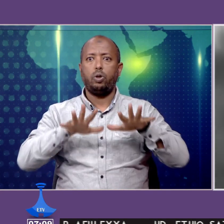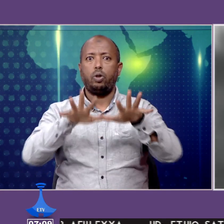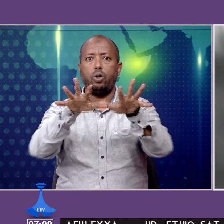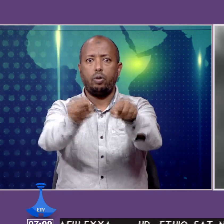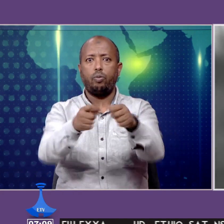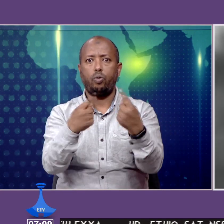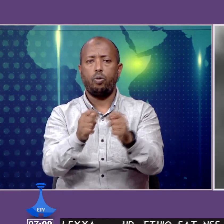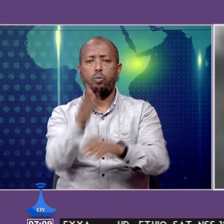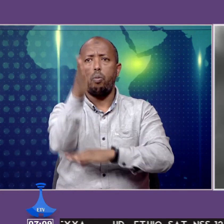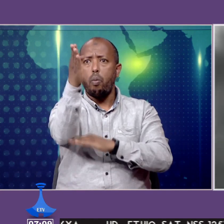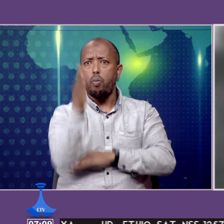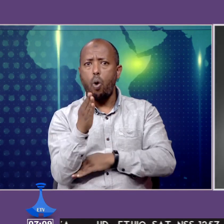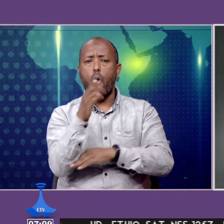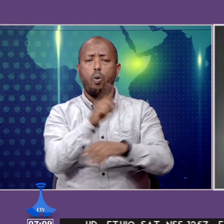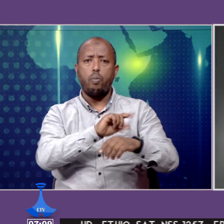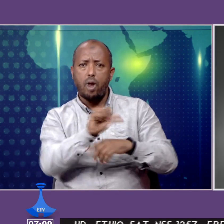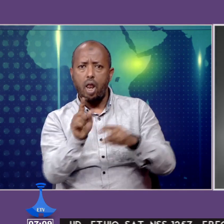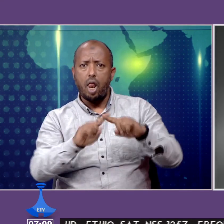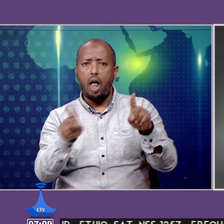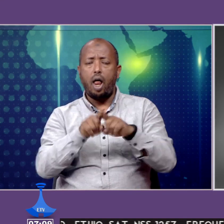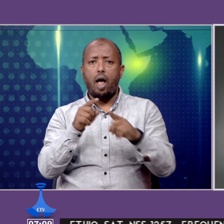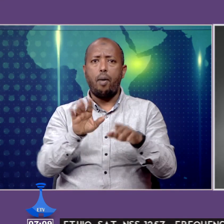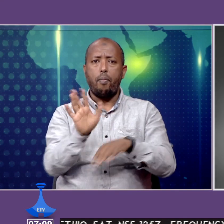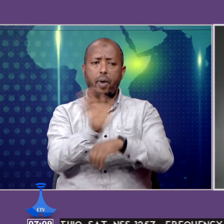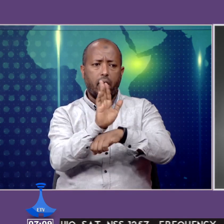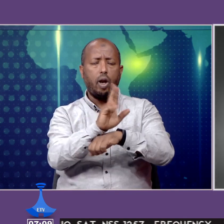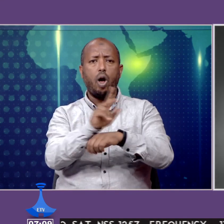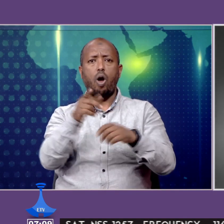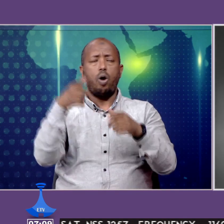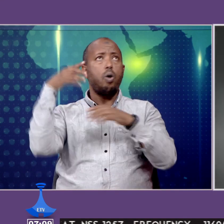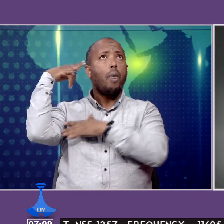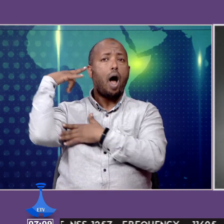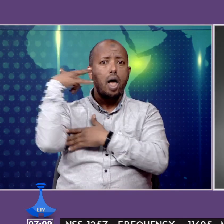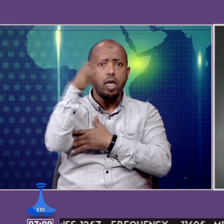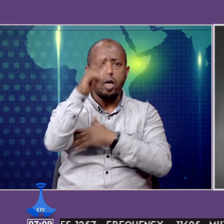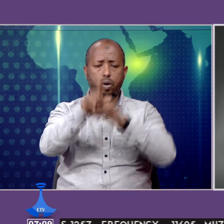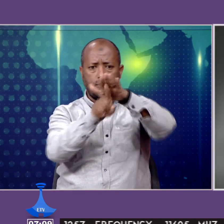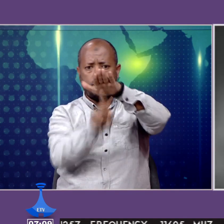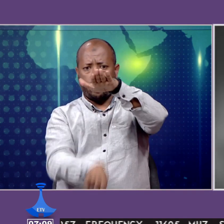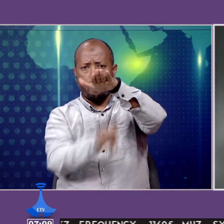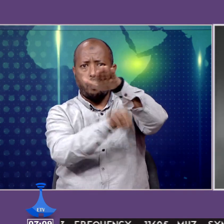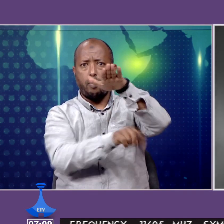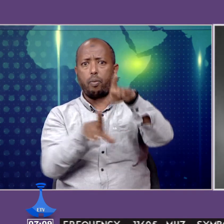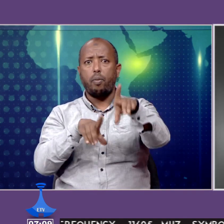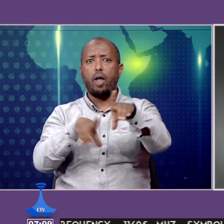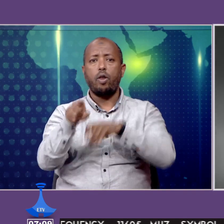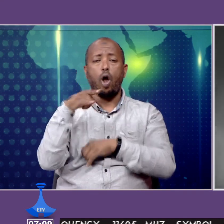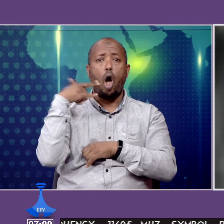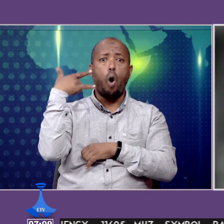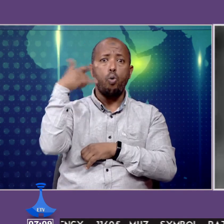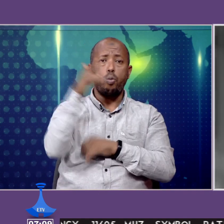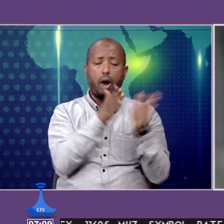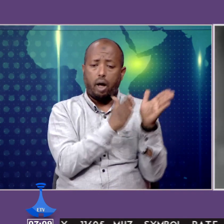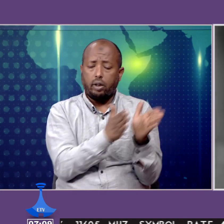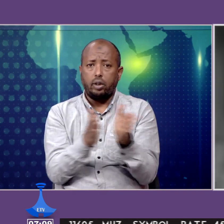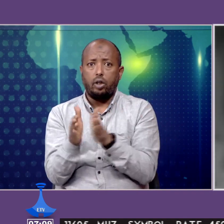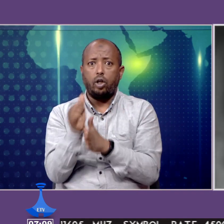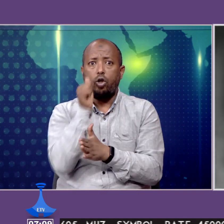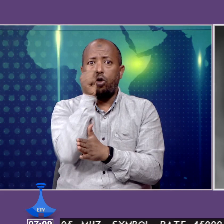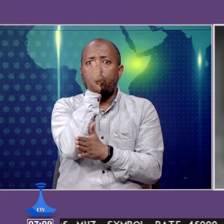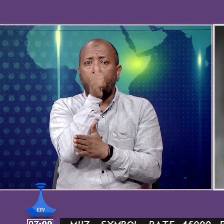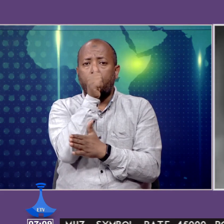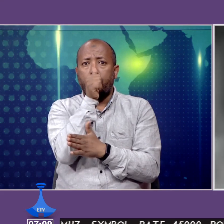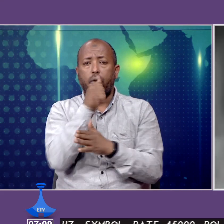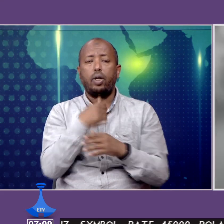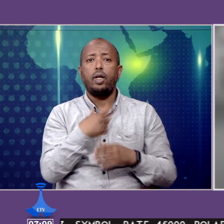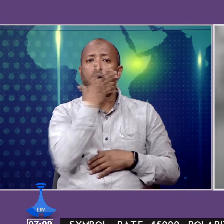በታንክ በመድፍና በመትረየስ ከአየር ቦምብ በሚጥሉና የመርዝ ጋዝ በሚያዘንቡ አውሮፕላኖች የኢትዮጵያን